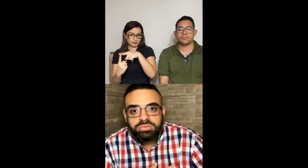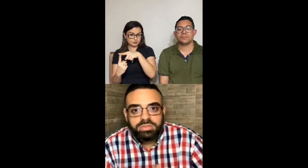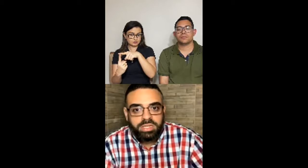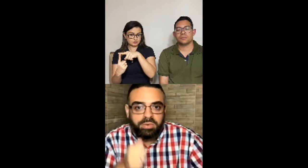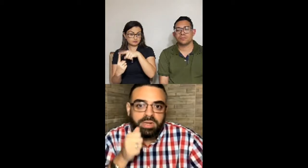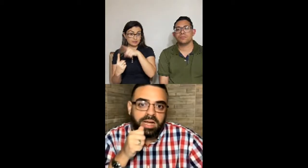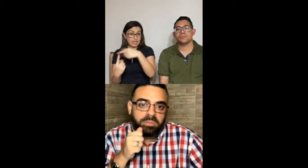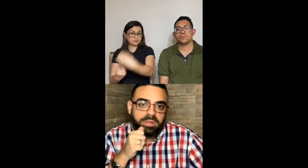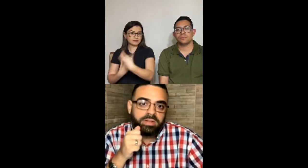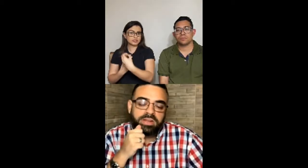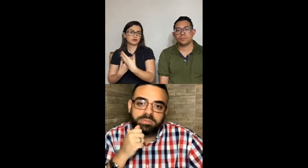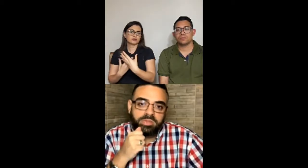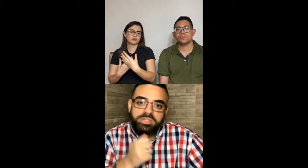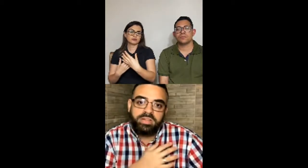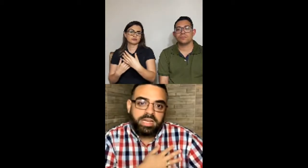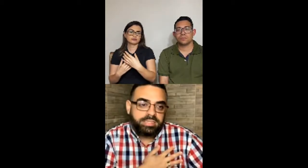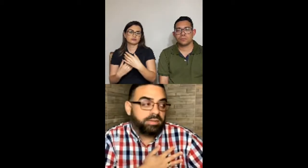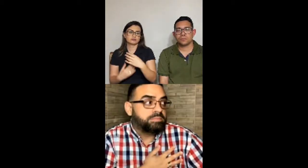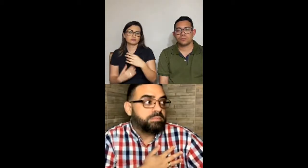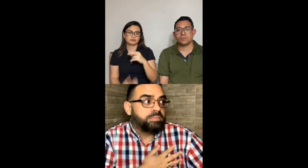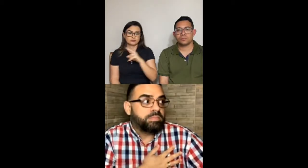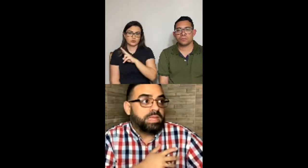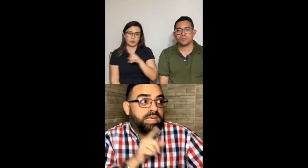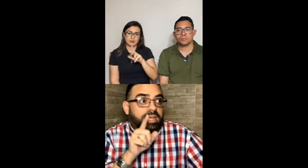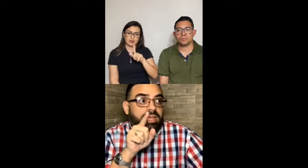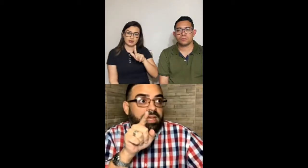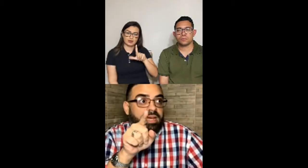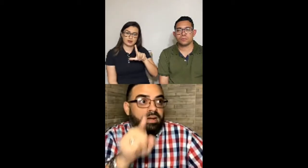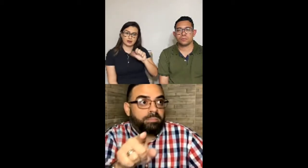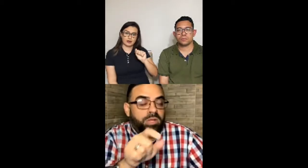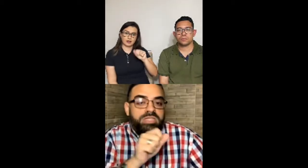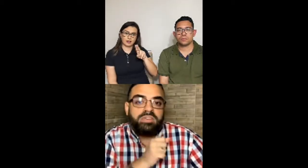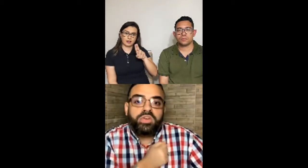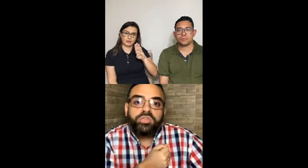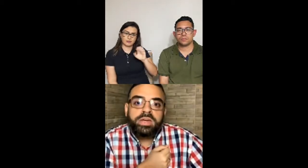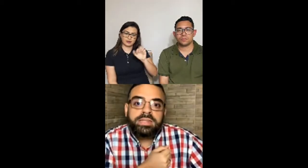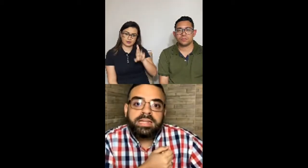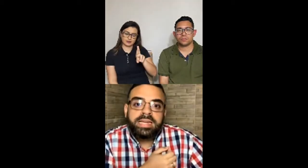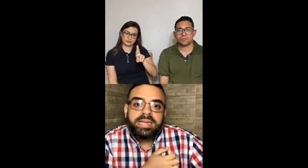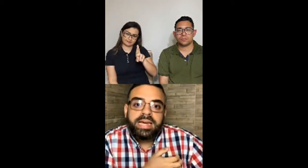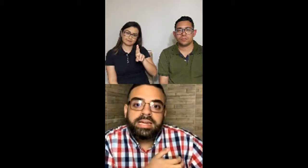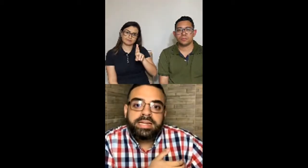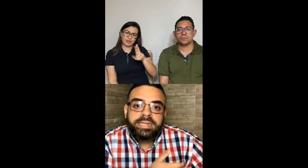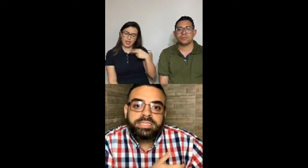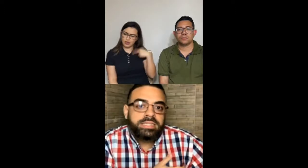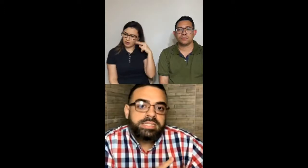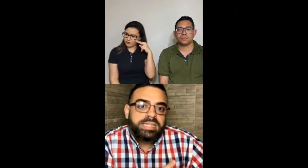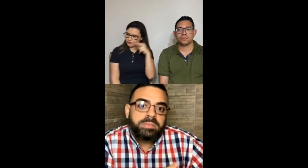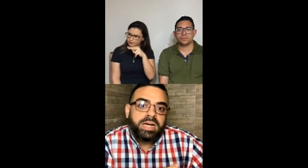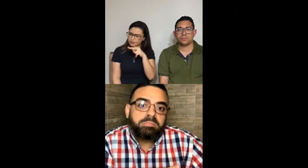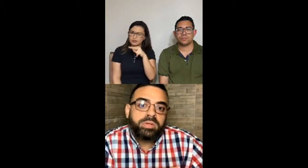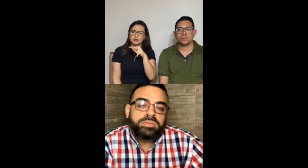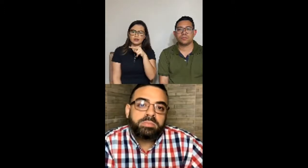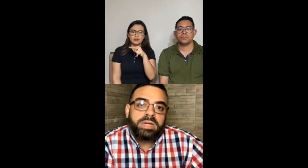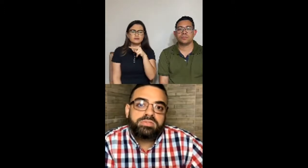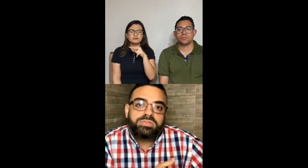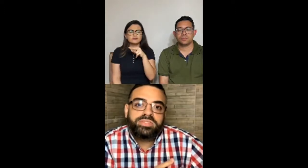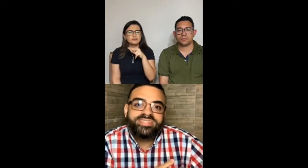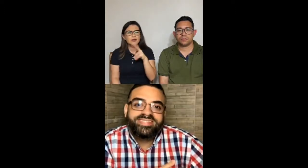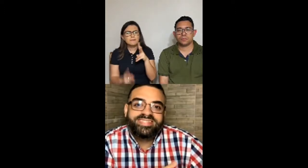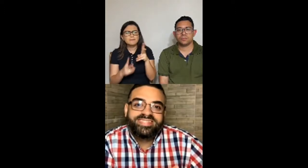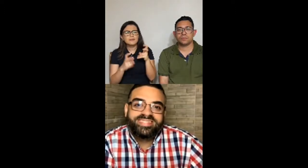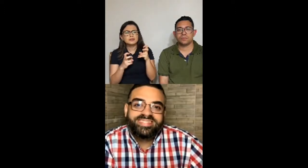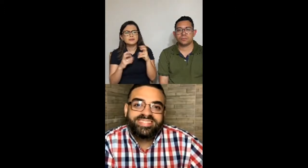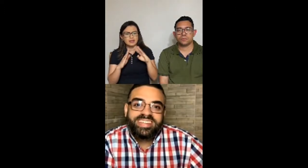esse daí foi o que me trouxe a realidade do surdo, que é o Glauber. Nossa, eu morro de saudade dele.